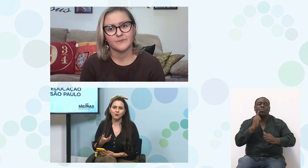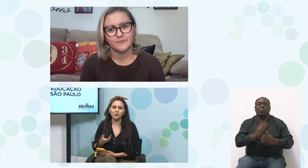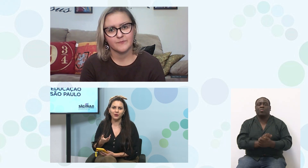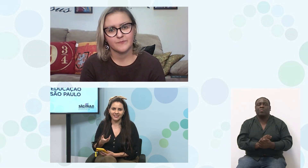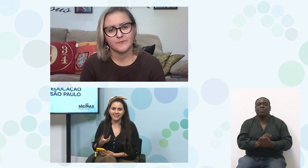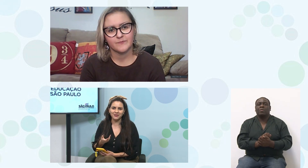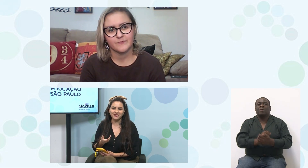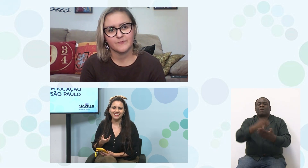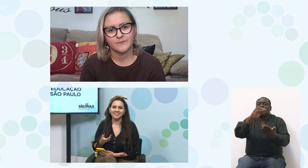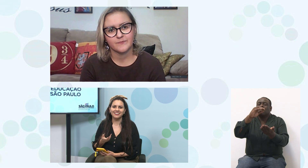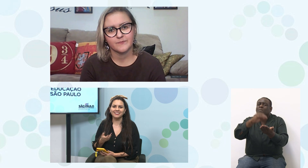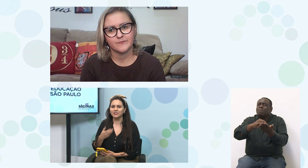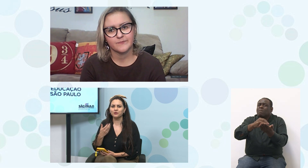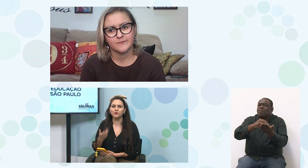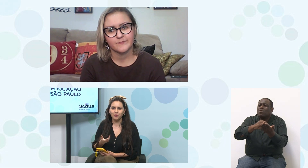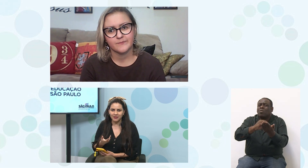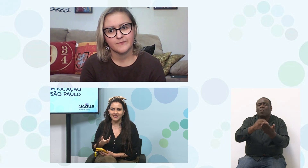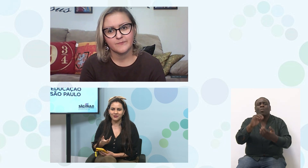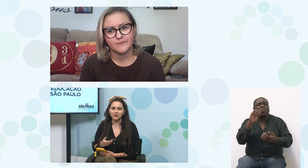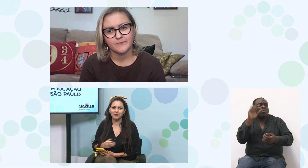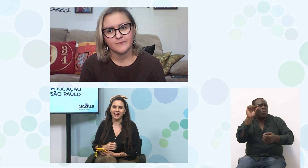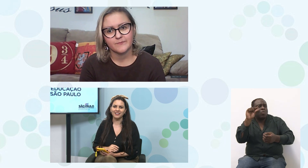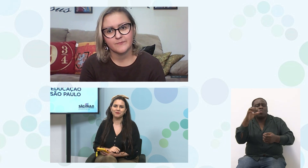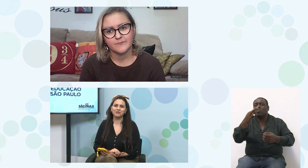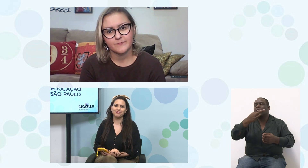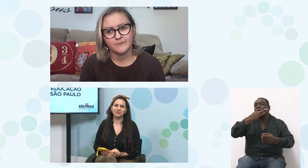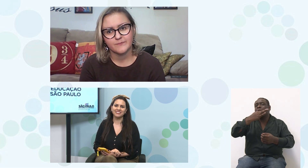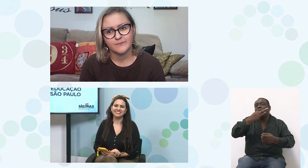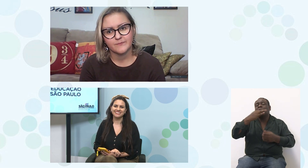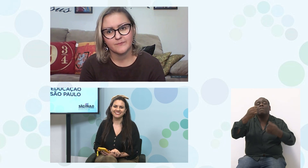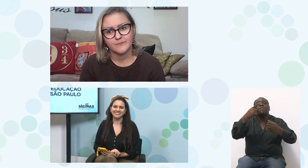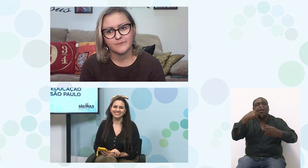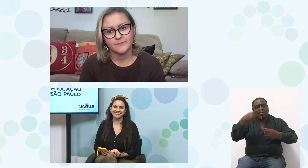gente um pouquinho da sua opinião sobre elas, por favor.